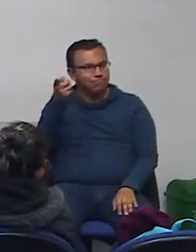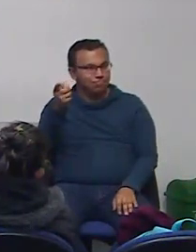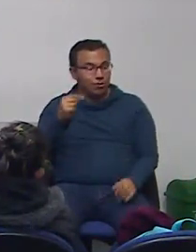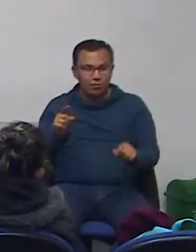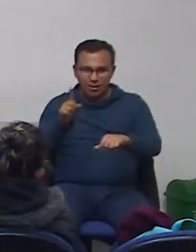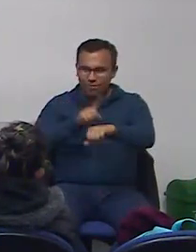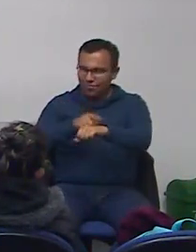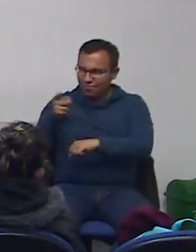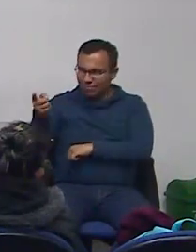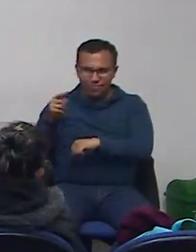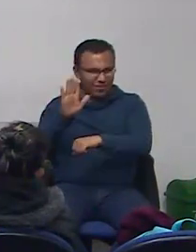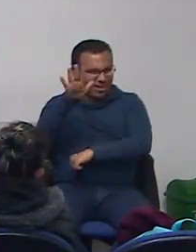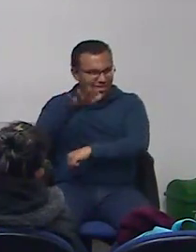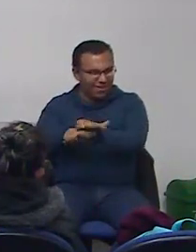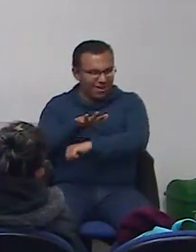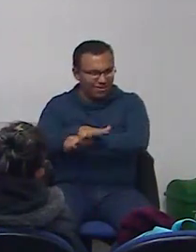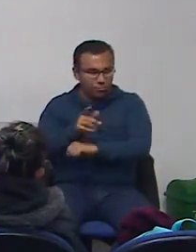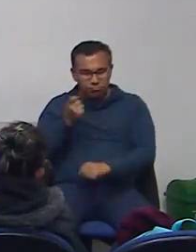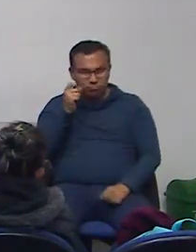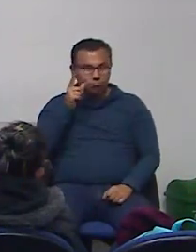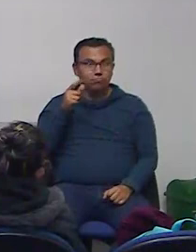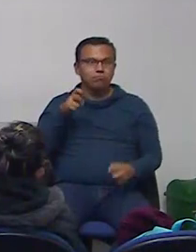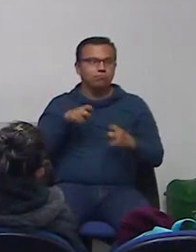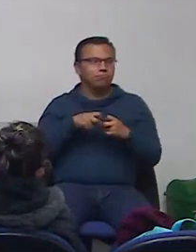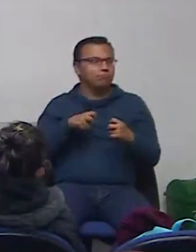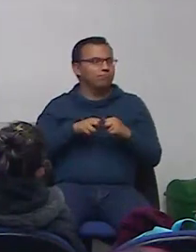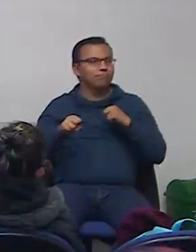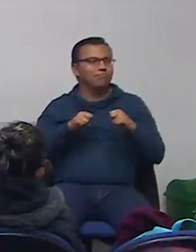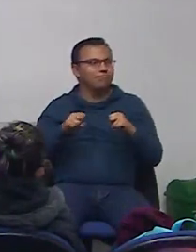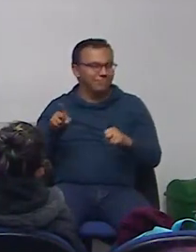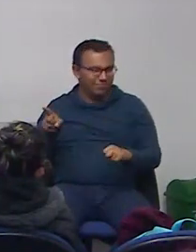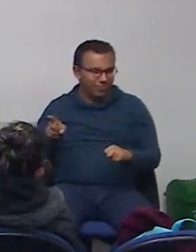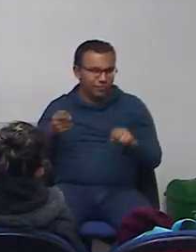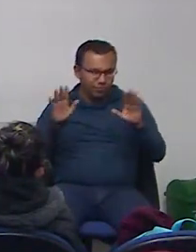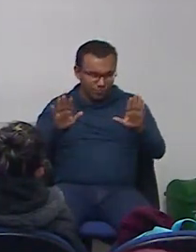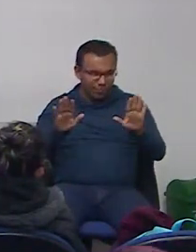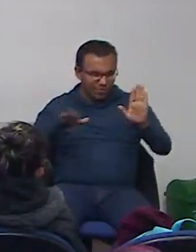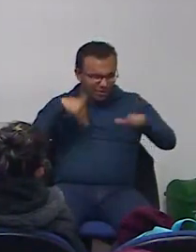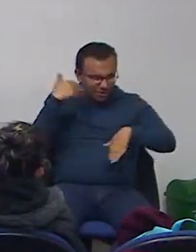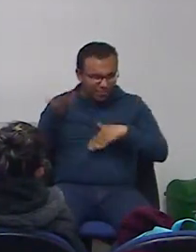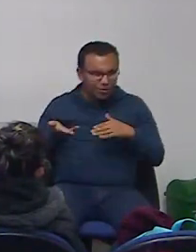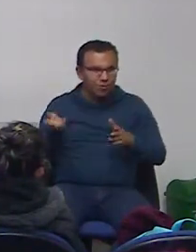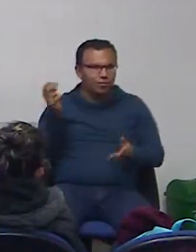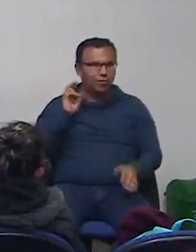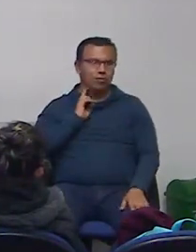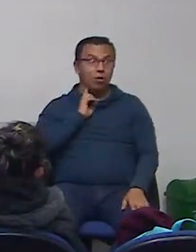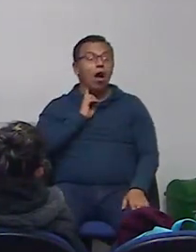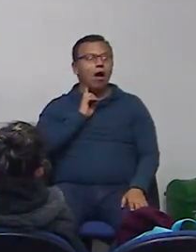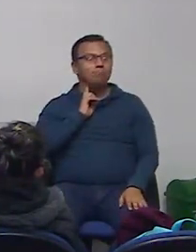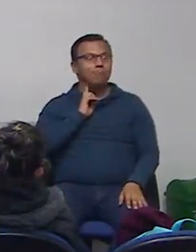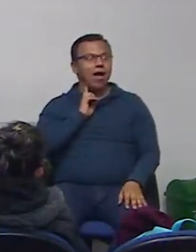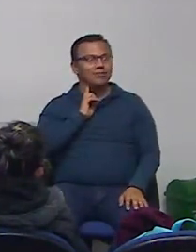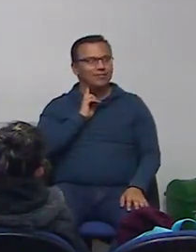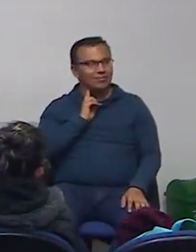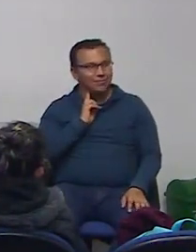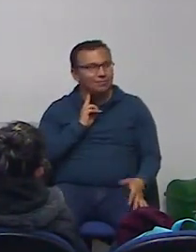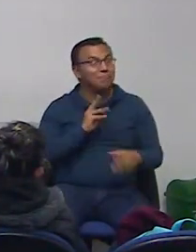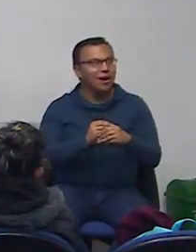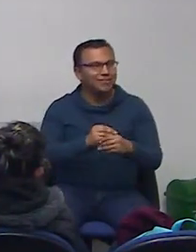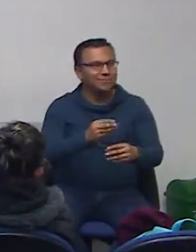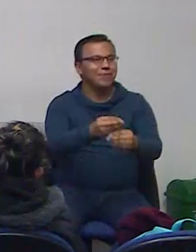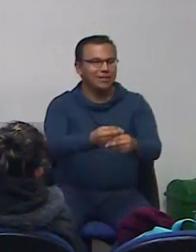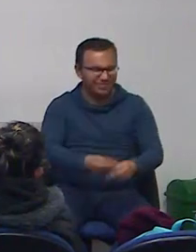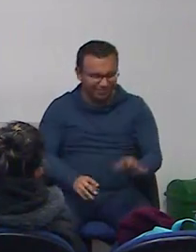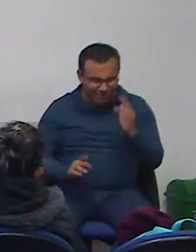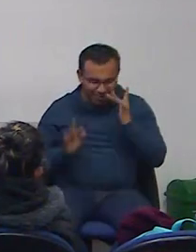5 todo esto está directamente relacionado listos ahoritica vamos a volverlo a hacer y van a ver que les va a funcionar a cada uno mucho mejor